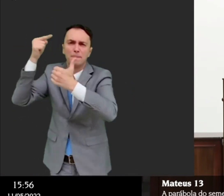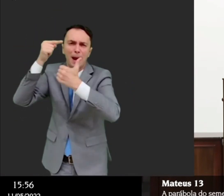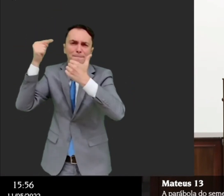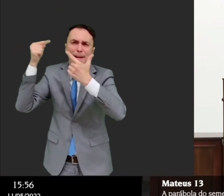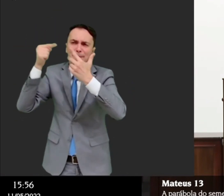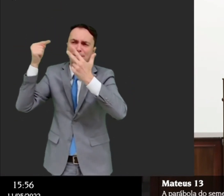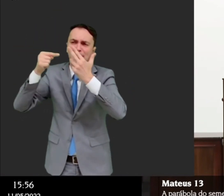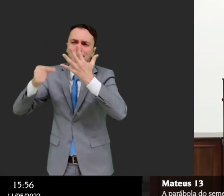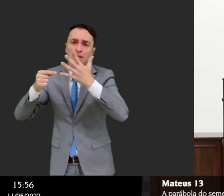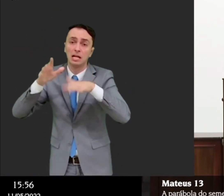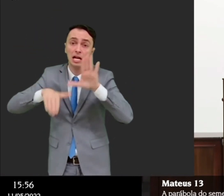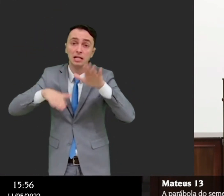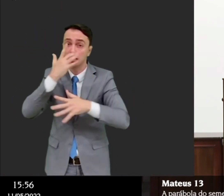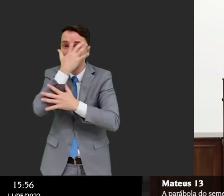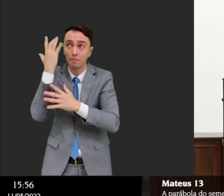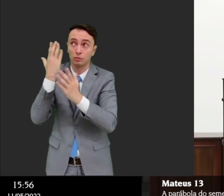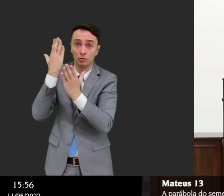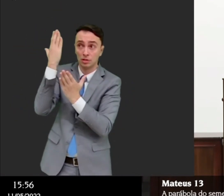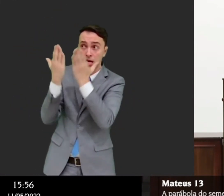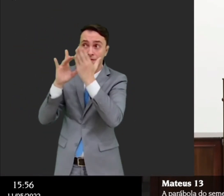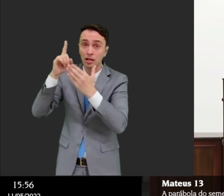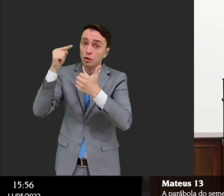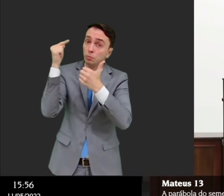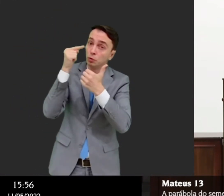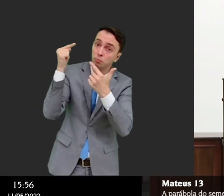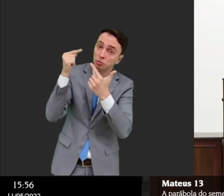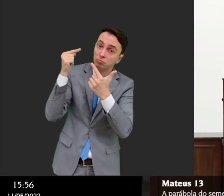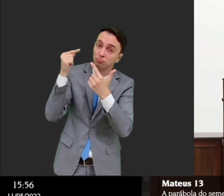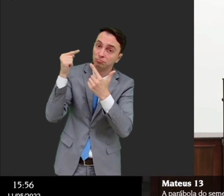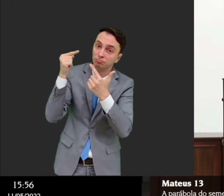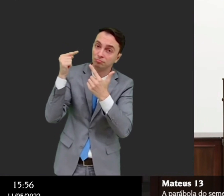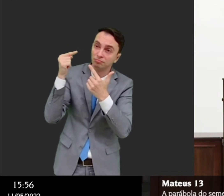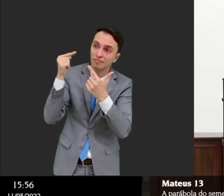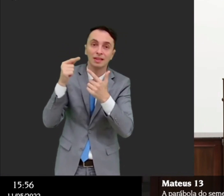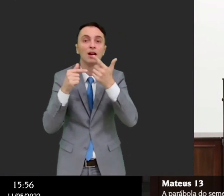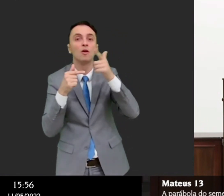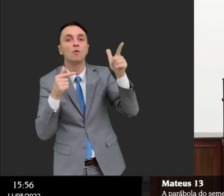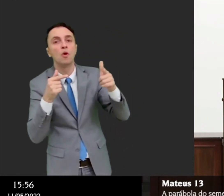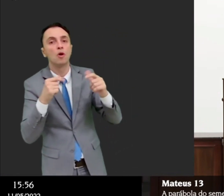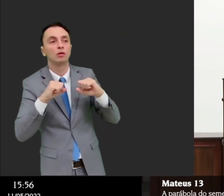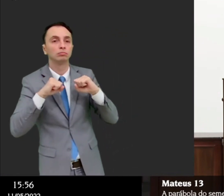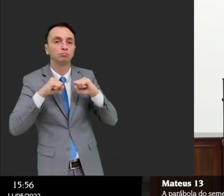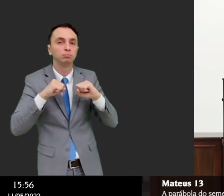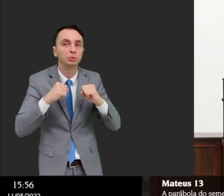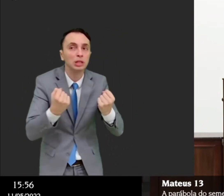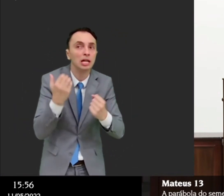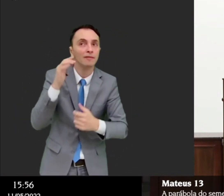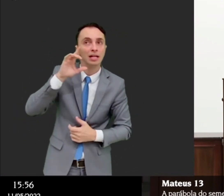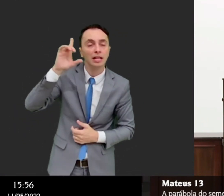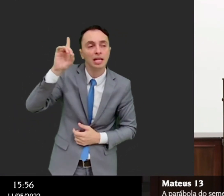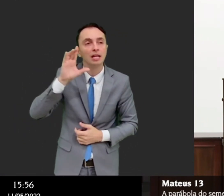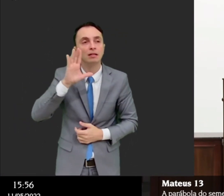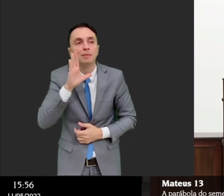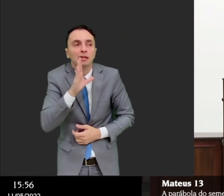deseja o seu coração. Um mais, outro menos. Um é mais abençoado, outro é